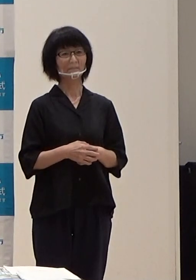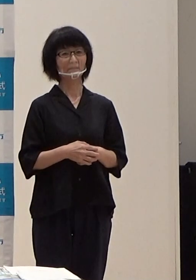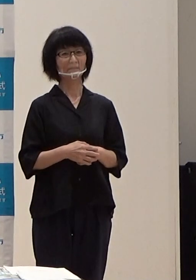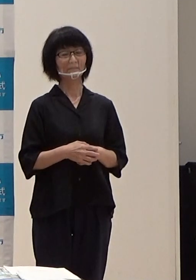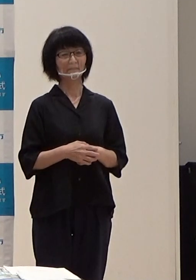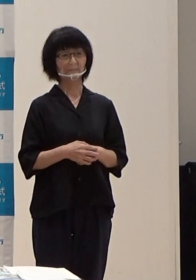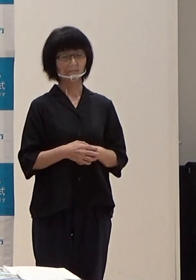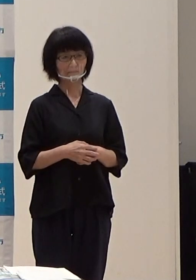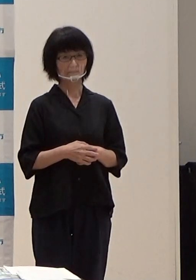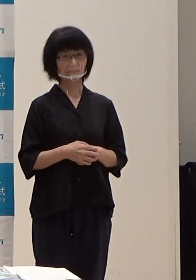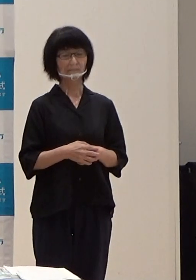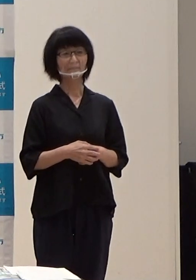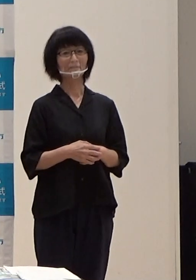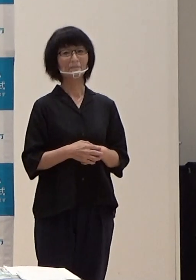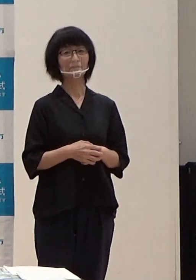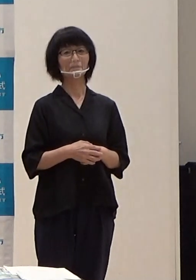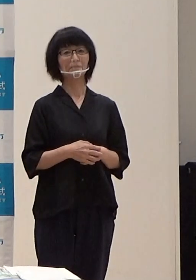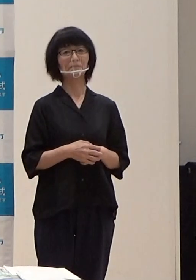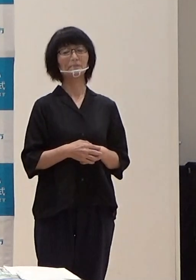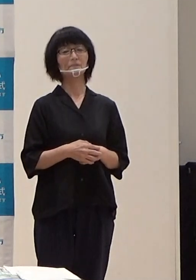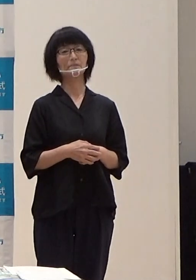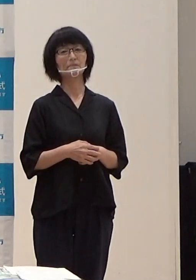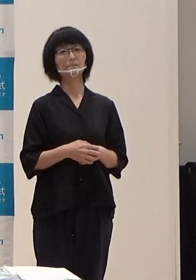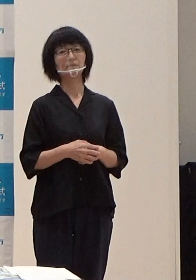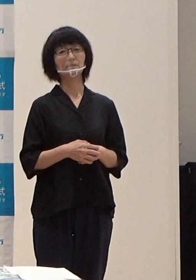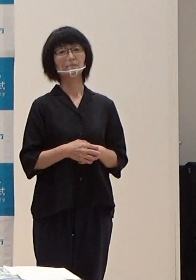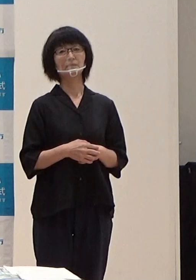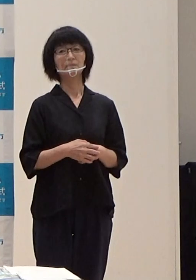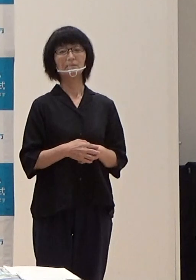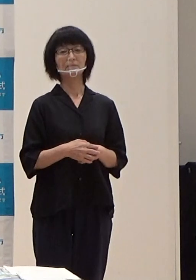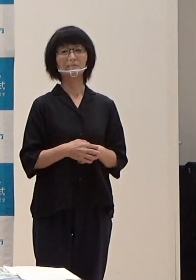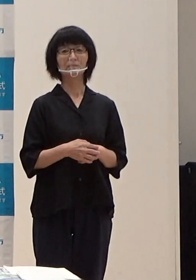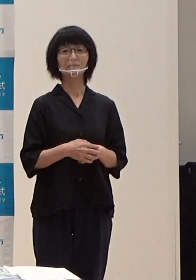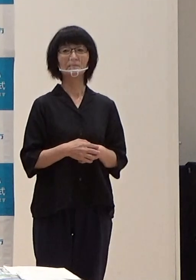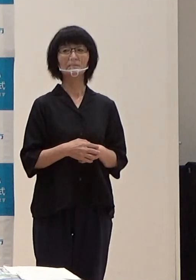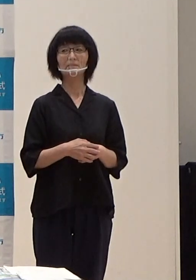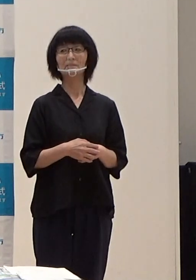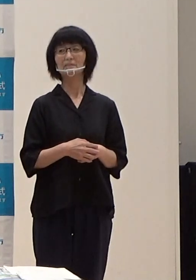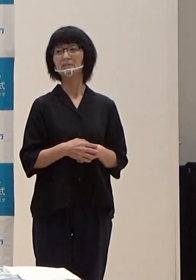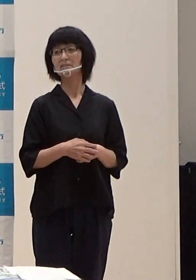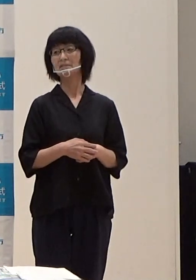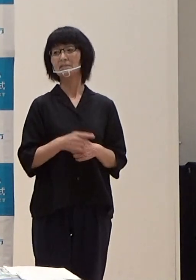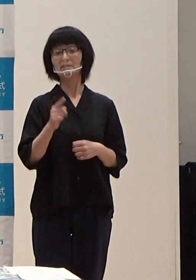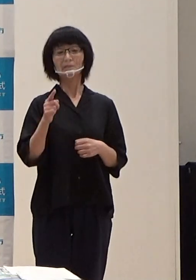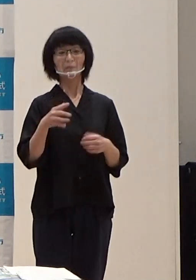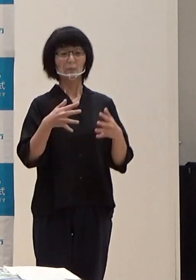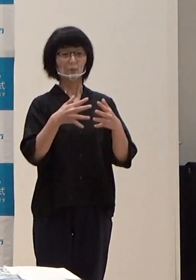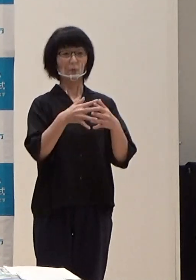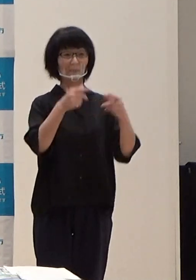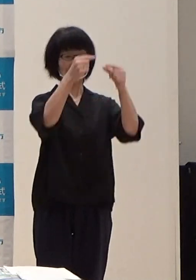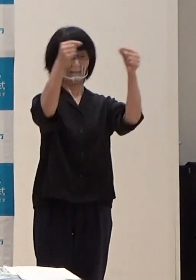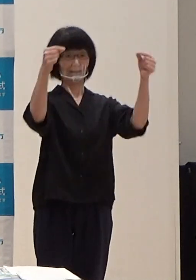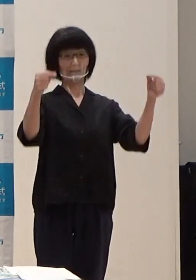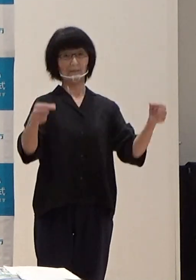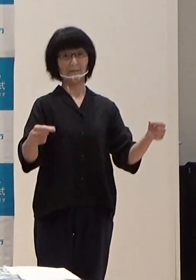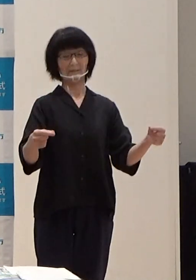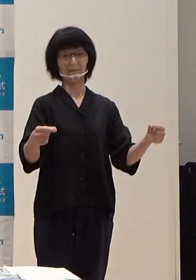先般どちらかの社さんからですが、このスクリーン越しですね、